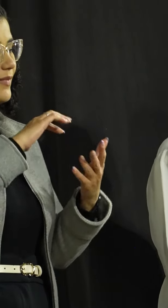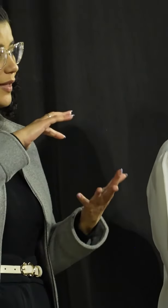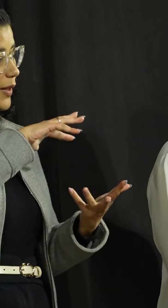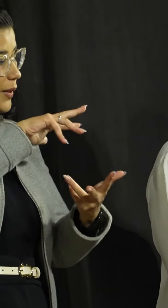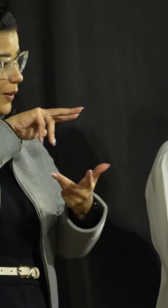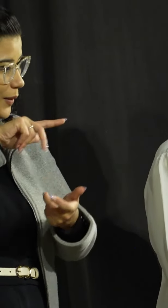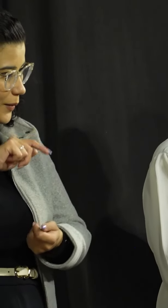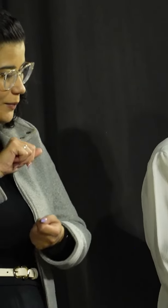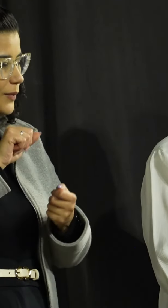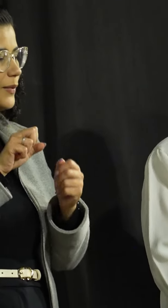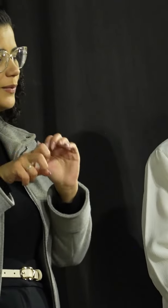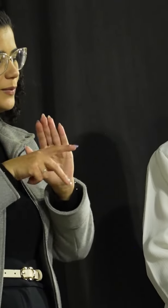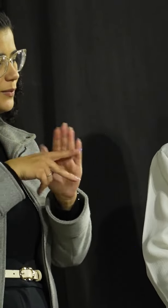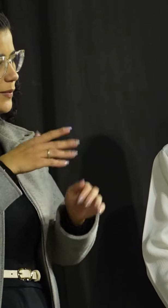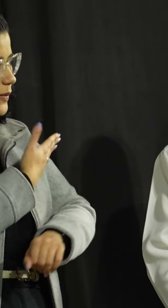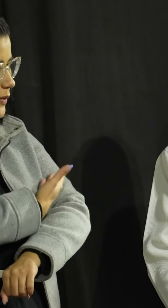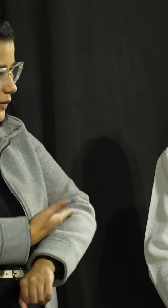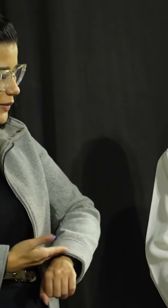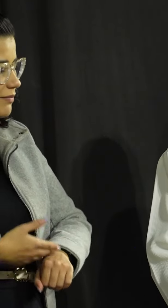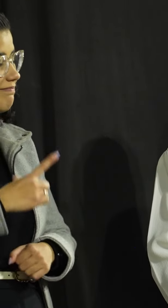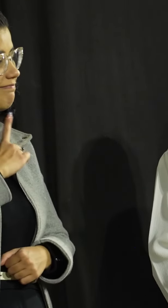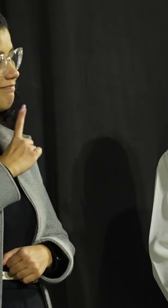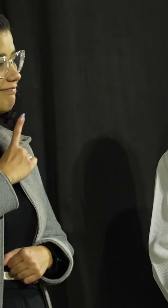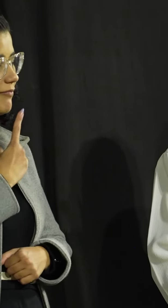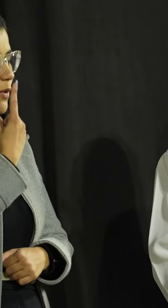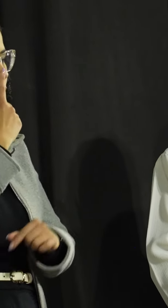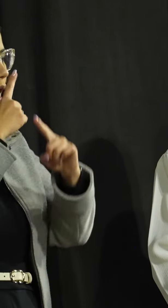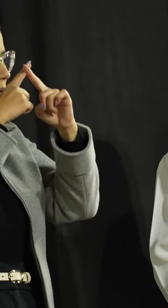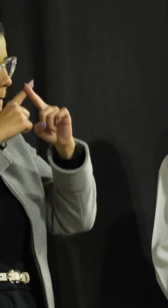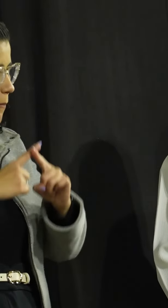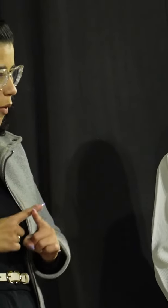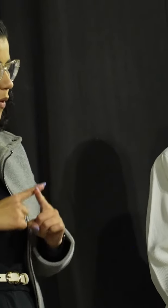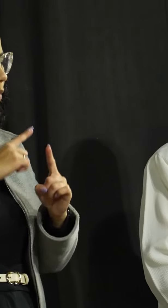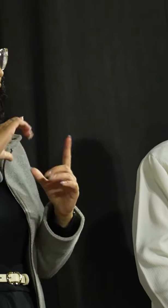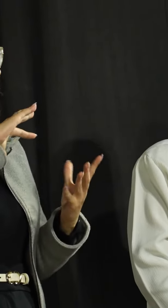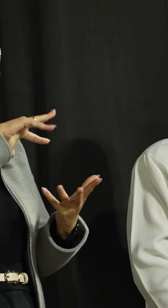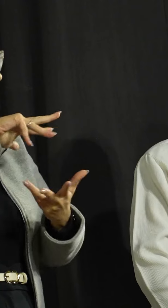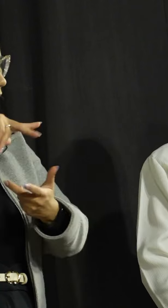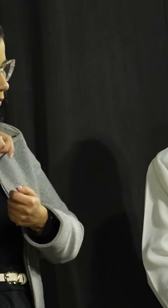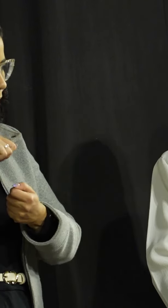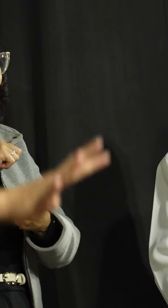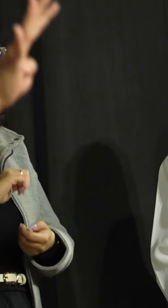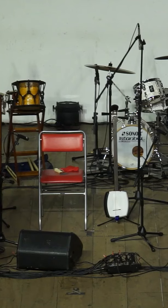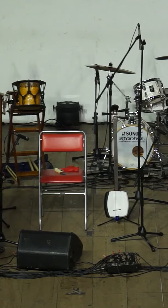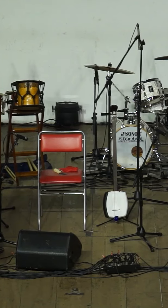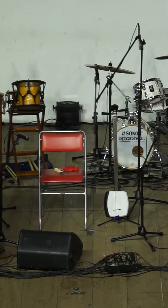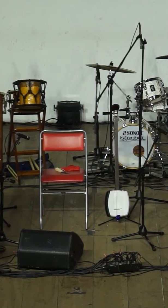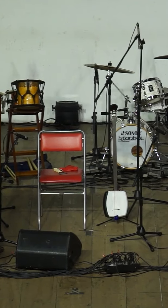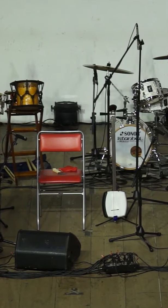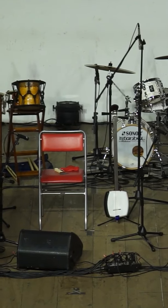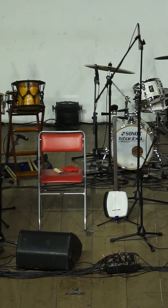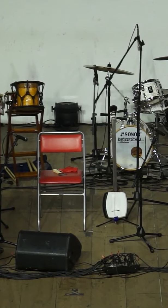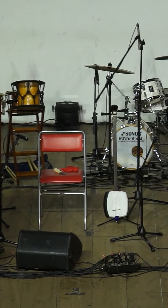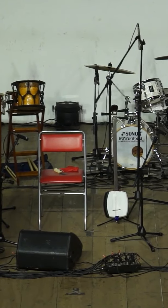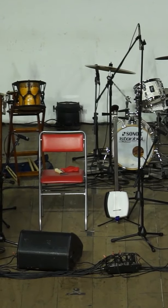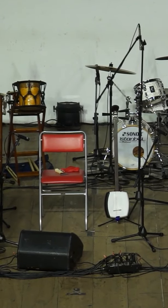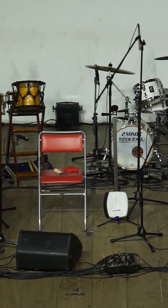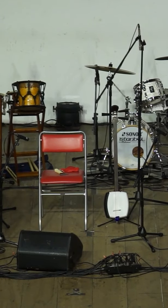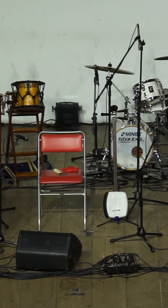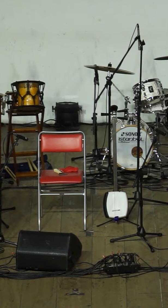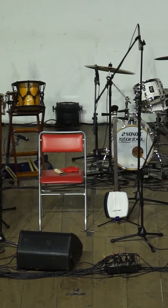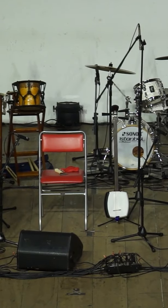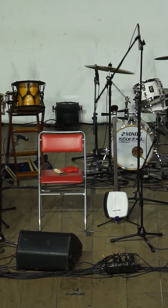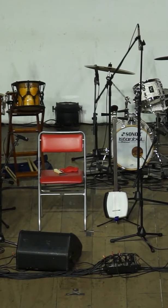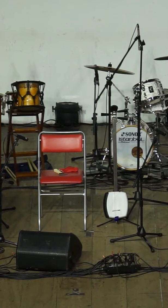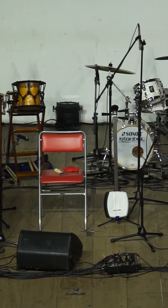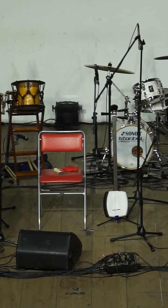do Tsugaru Shamisen, existe então campeonato nacional. 去年は4人のブラジル